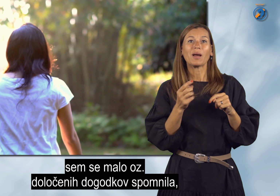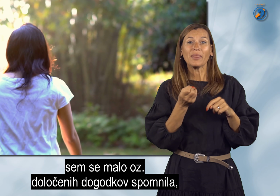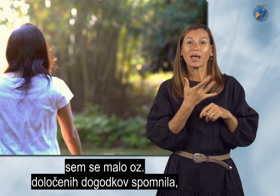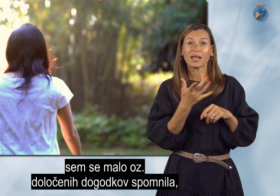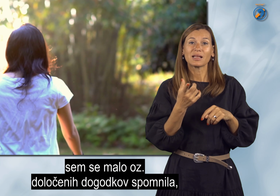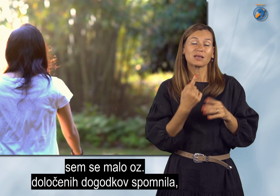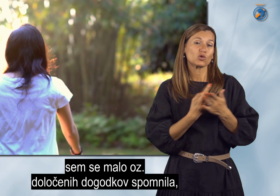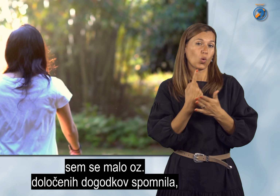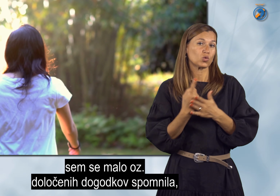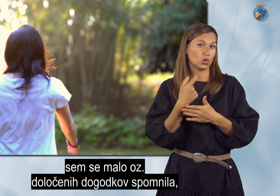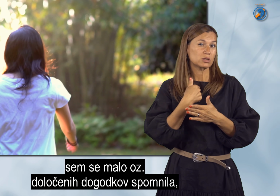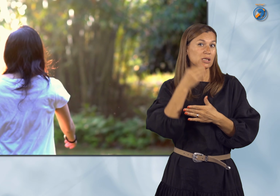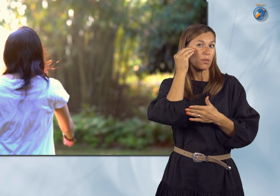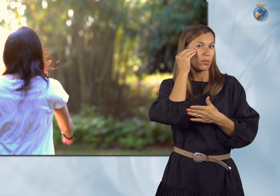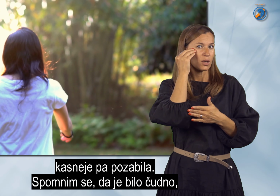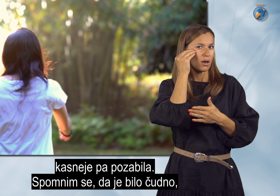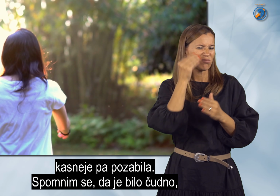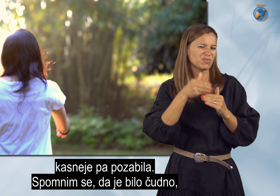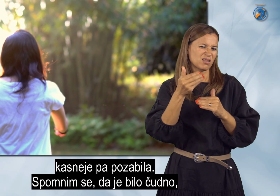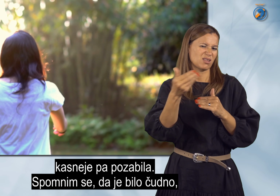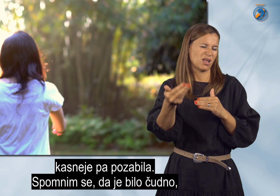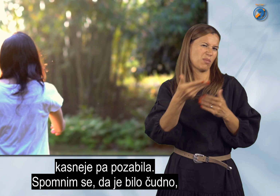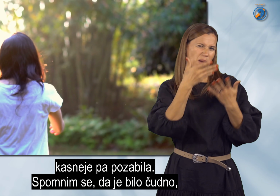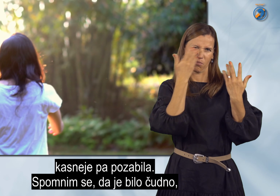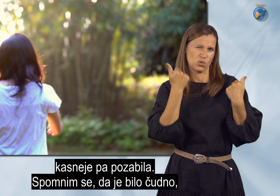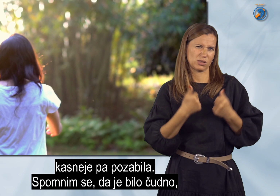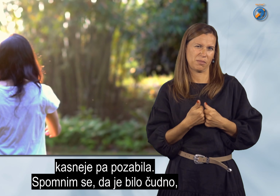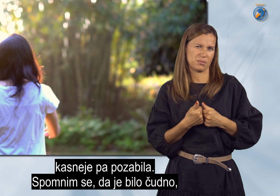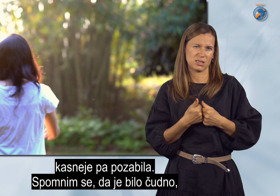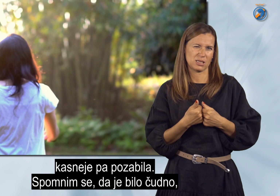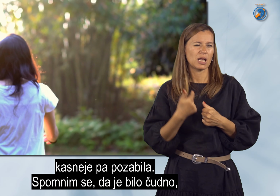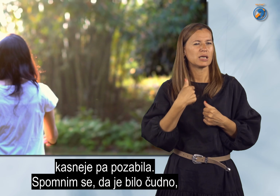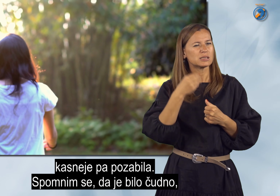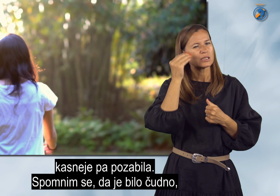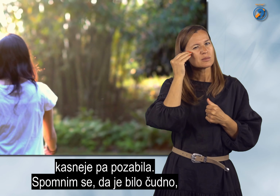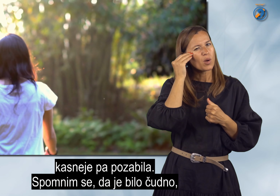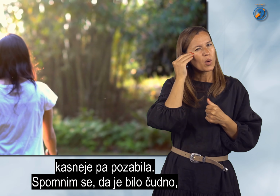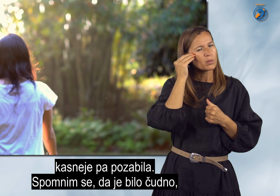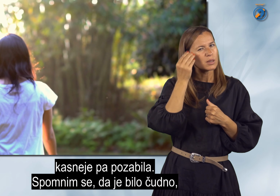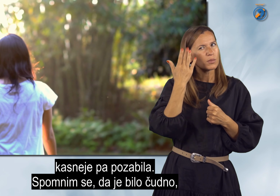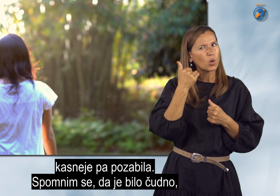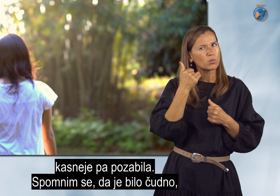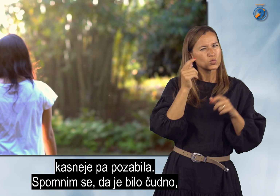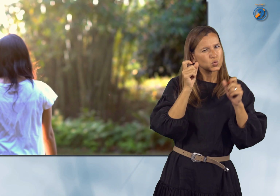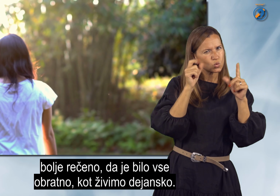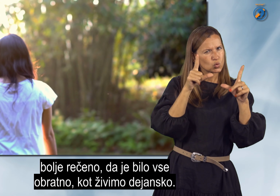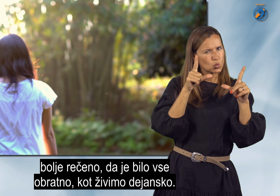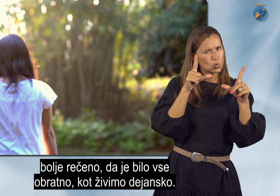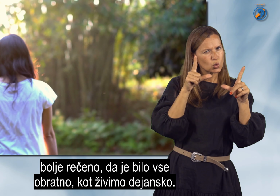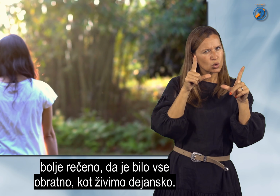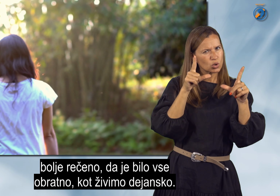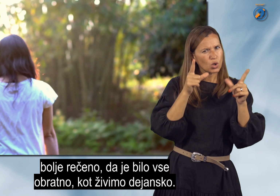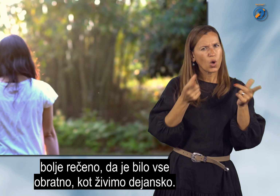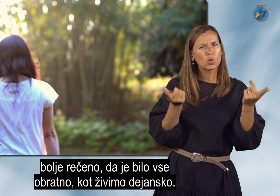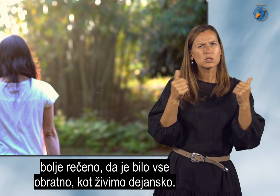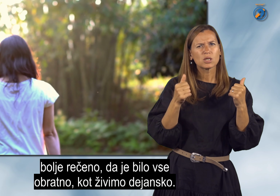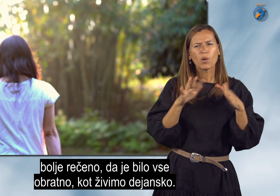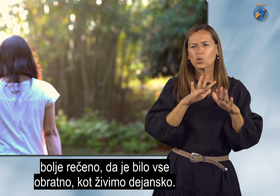določenih dogodkov spomnila, kasneje pa pozabila. Spomnim se, da je bilo čudno, bolje rečeno,